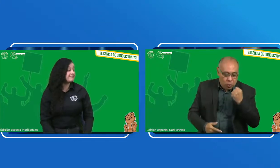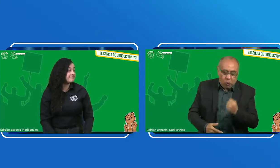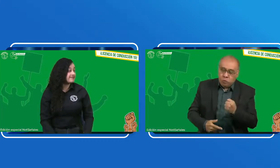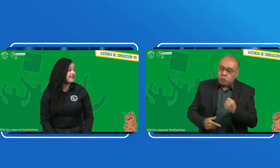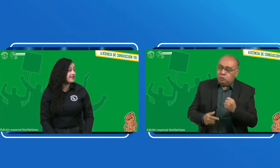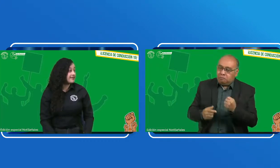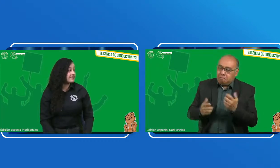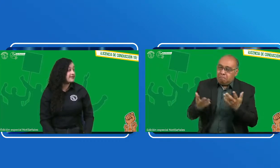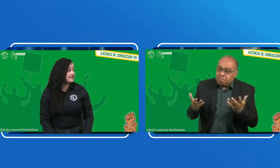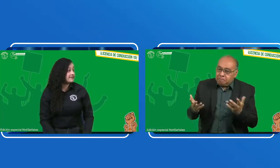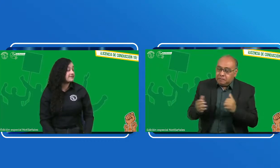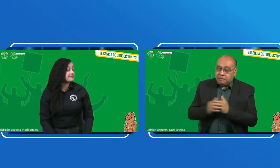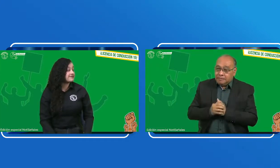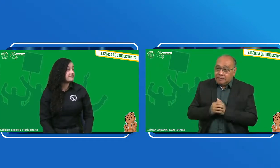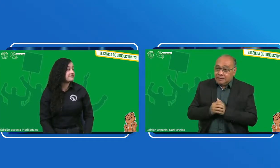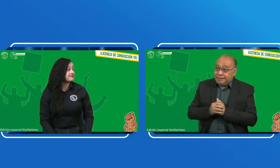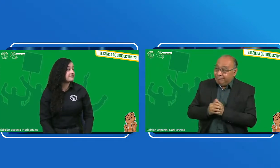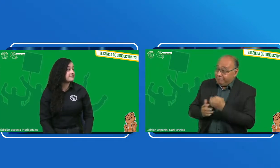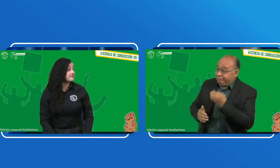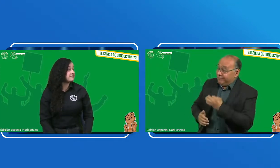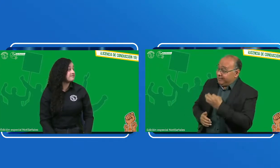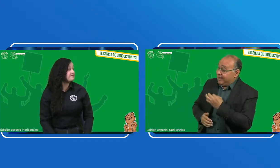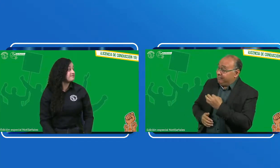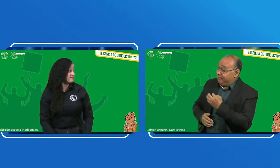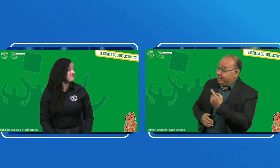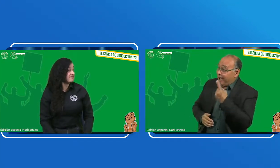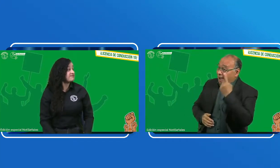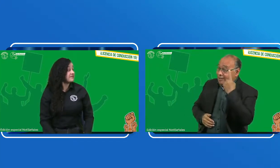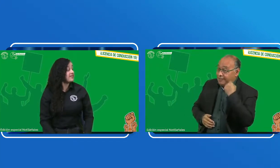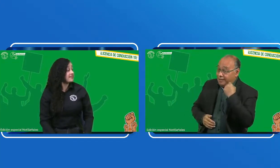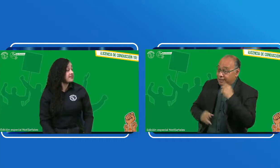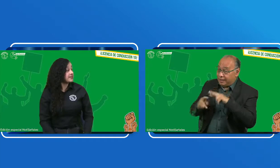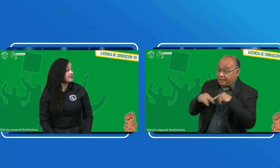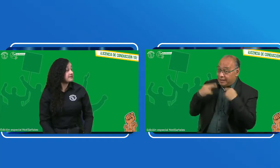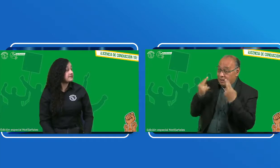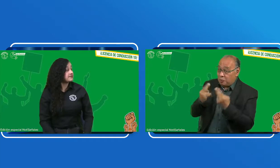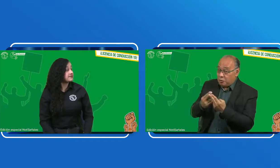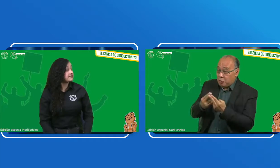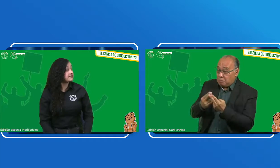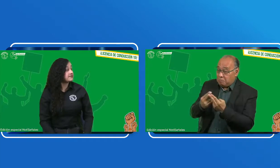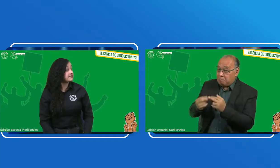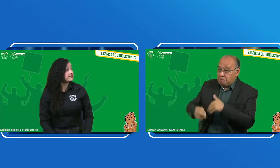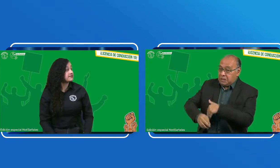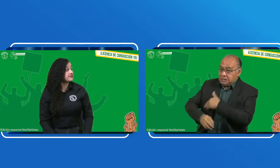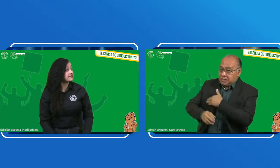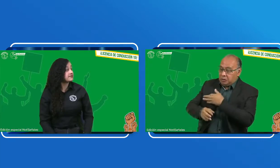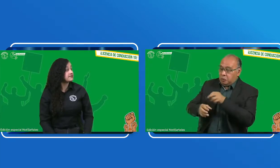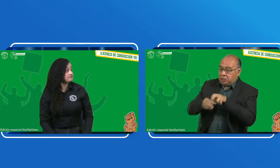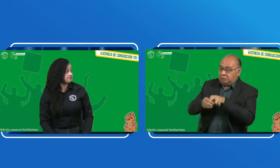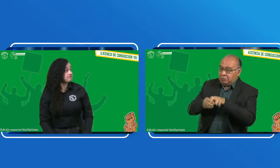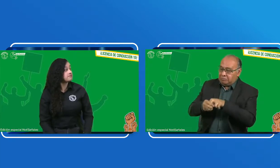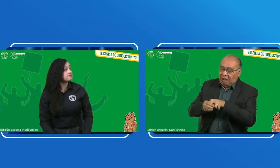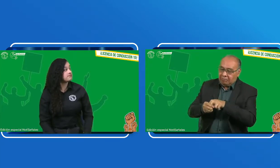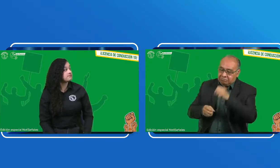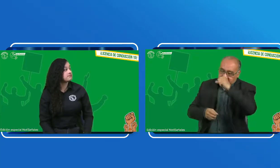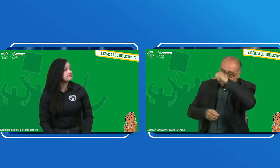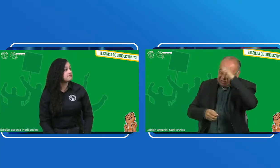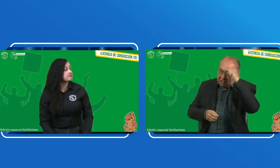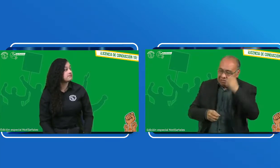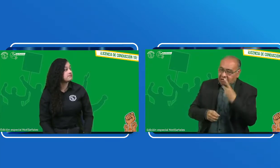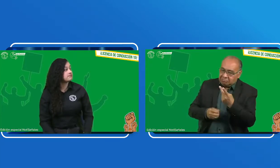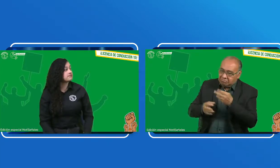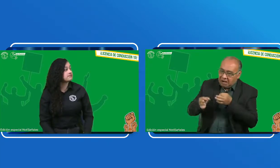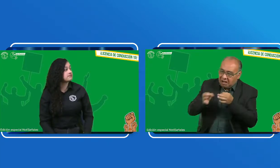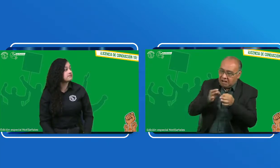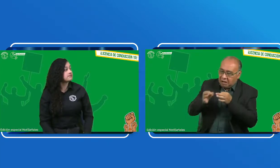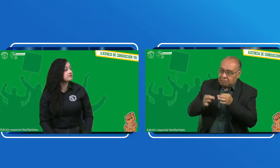estos 16 años de lucha fuertemente para que se tenga lo que se tiene en este momento. Nosotros el día de ayer tuvimos una